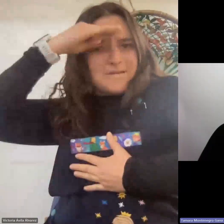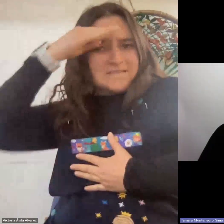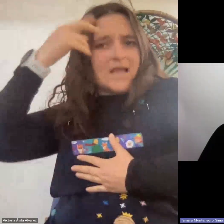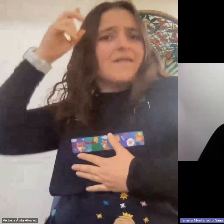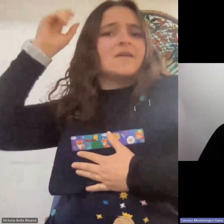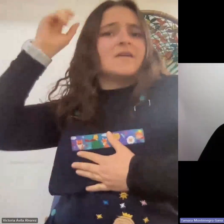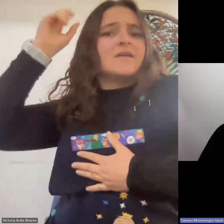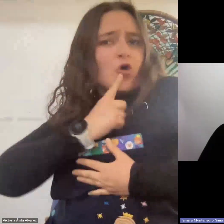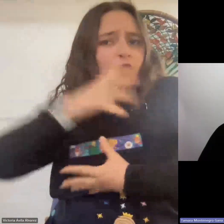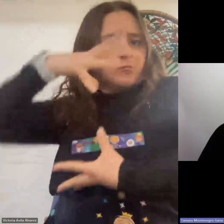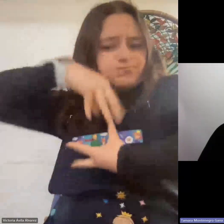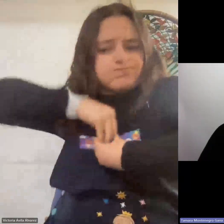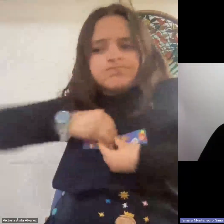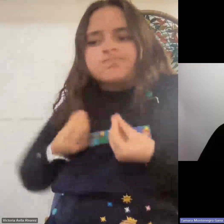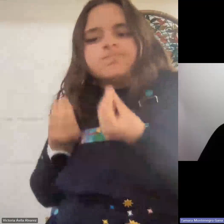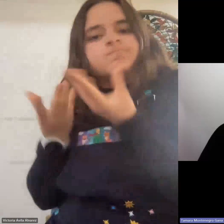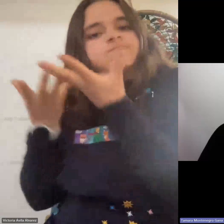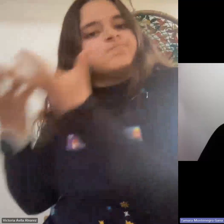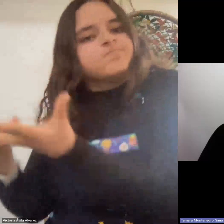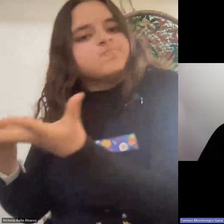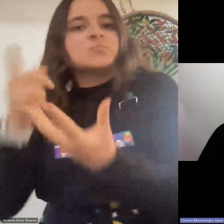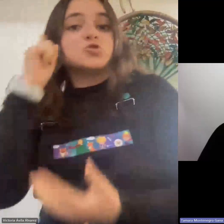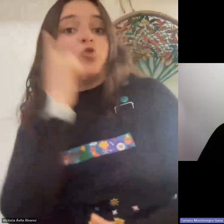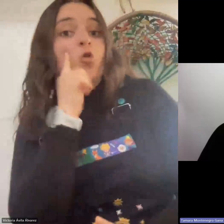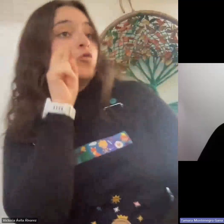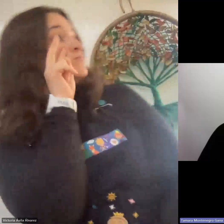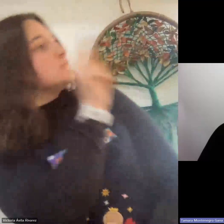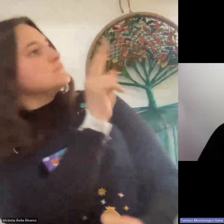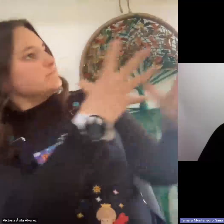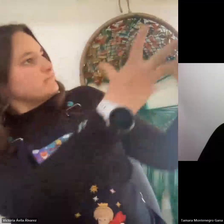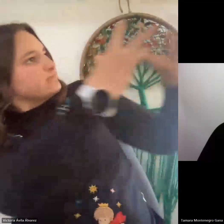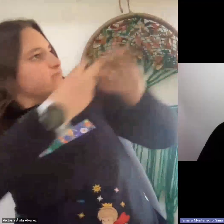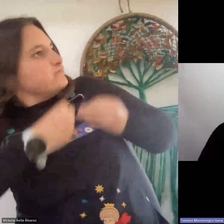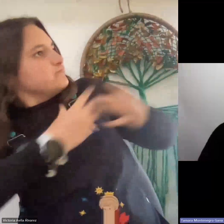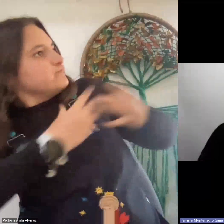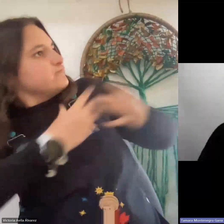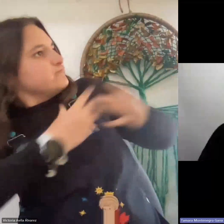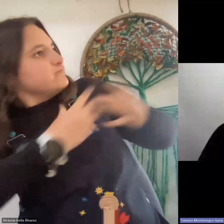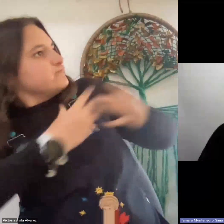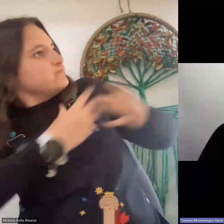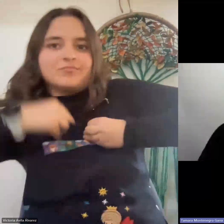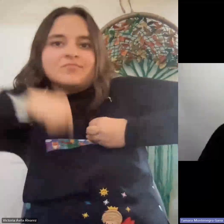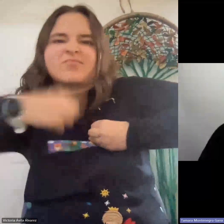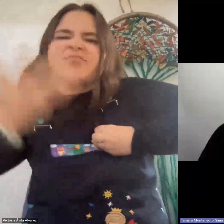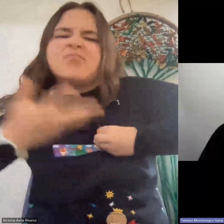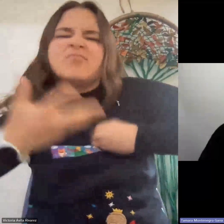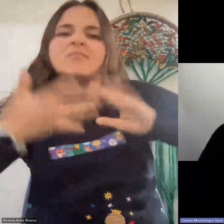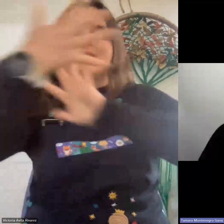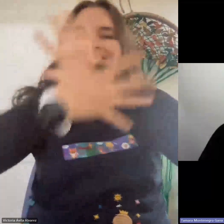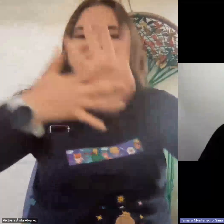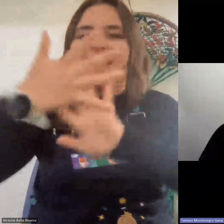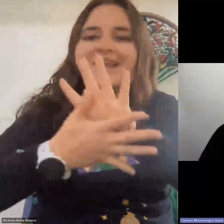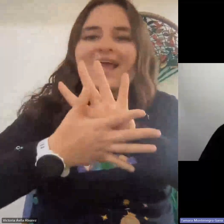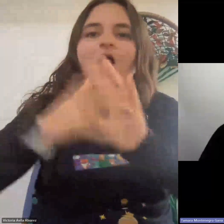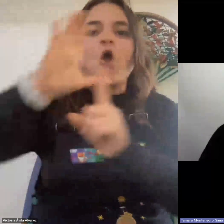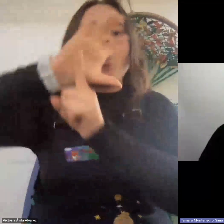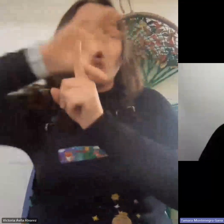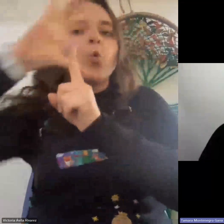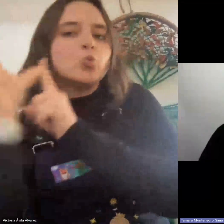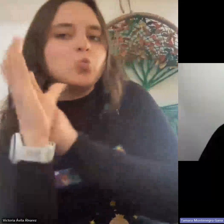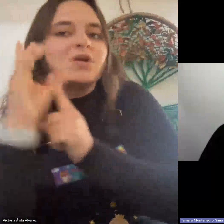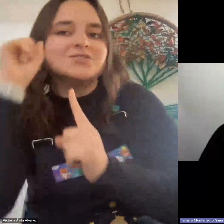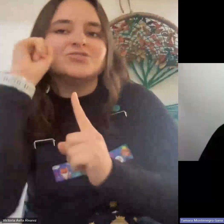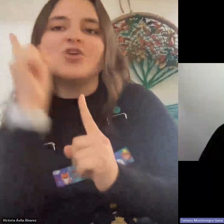para darles mi apoyo. Toda mi experiencia, mi rol como persona Trans- sorda es para que ellos puedan nutrirse con esa